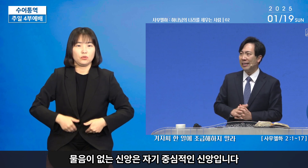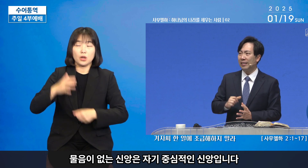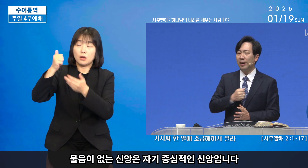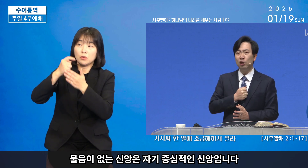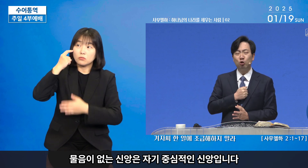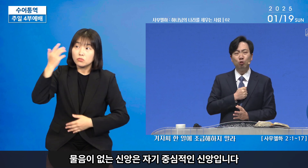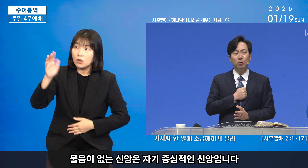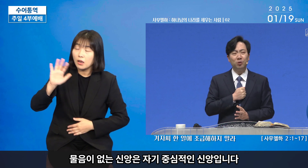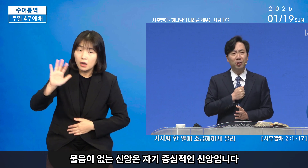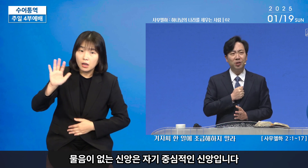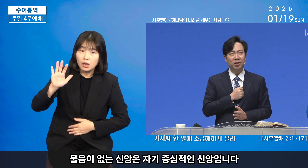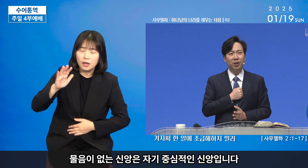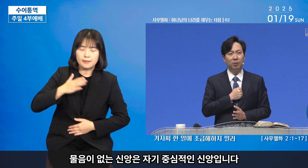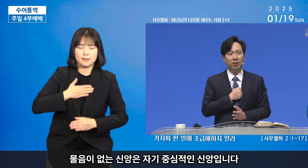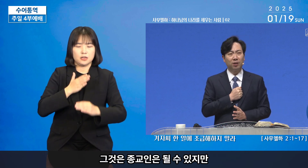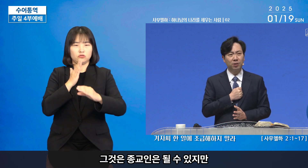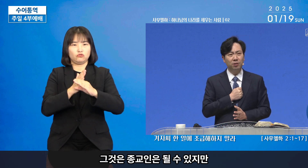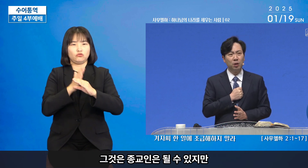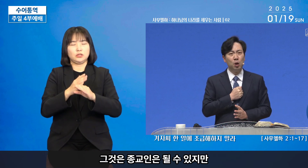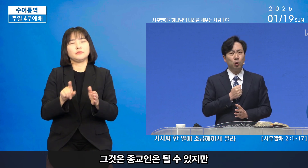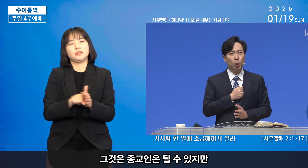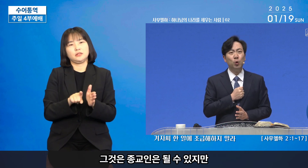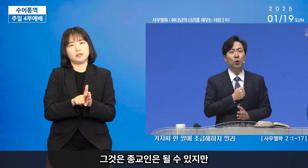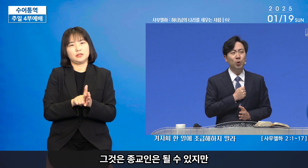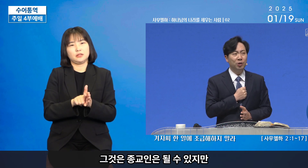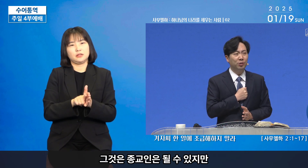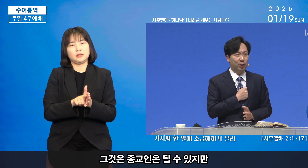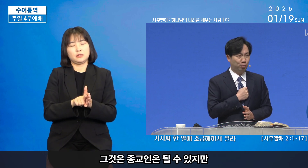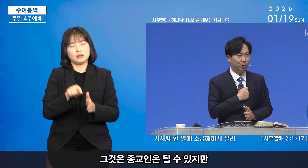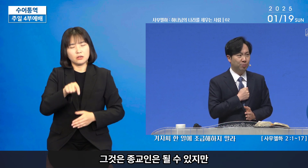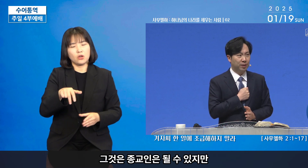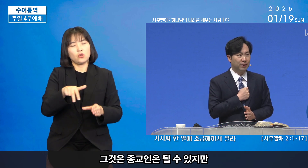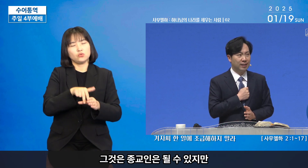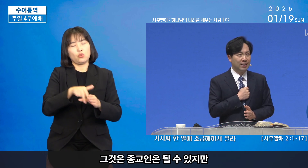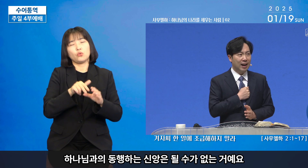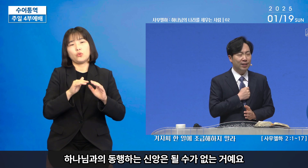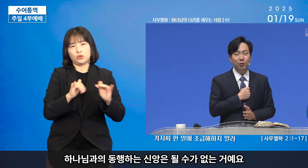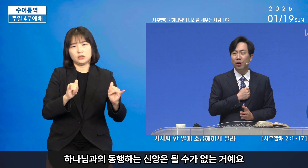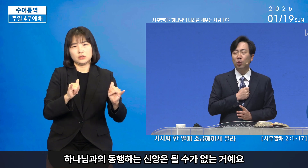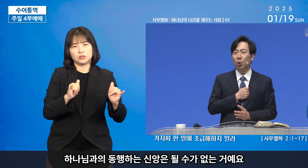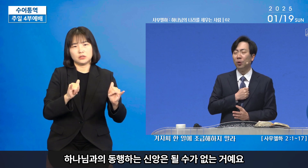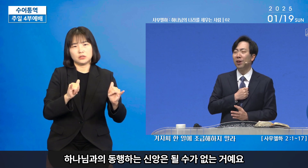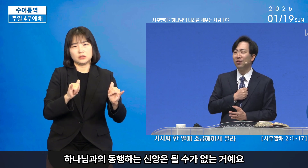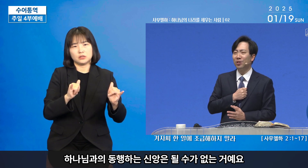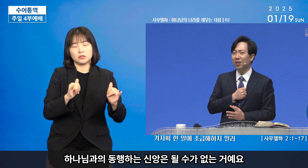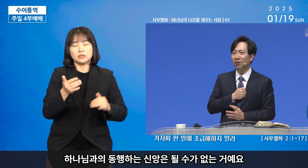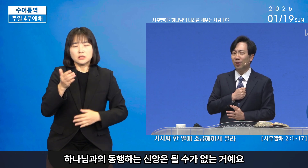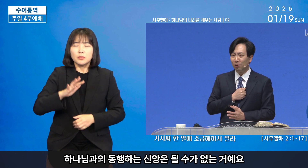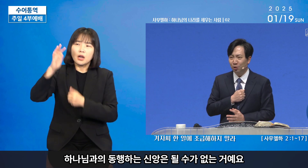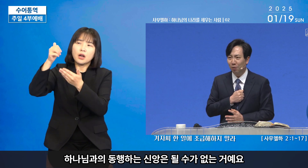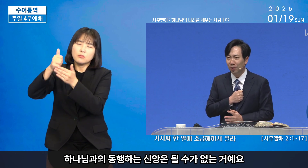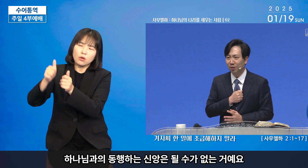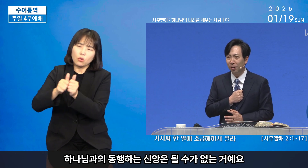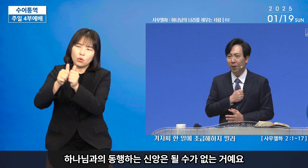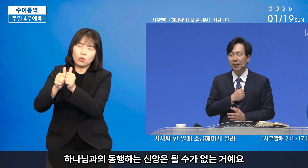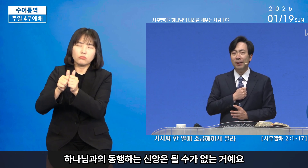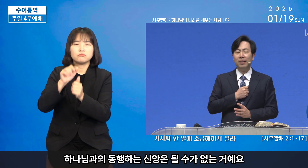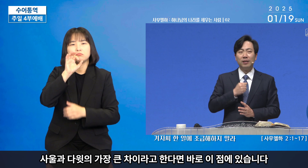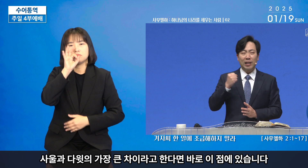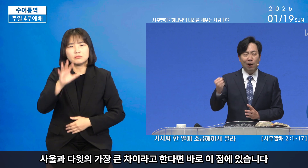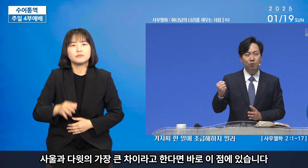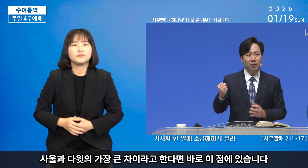신앙은 자기 중심적인 신앙입니다. 그것은 종교인은 될 수 있지만 하나님과의 동행하는 신앙은 될 수가 없는